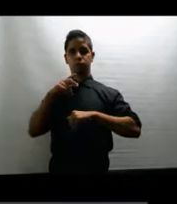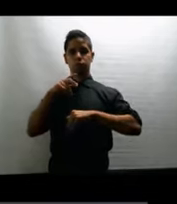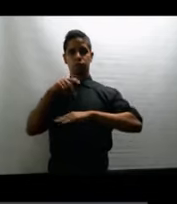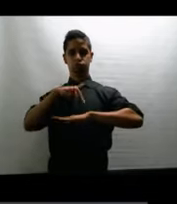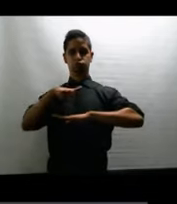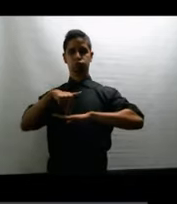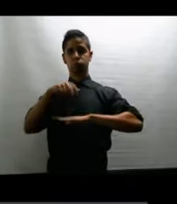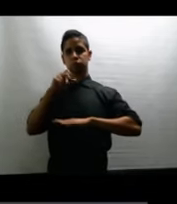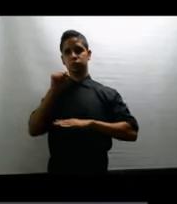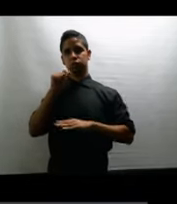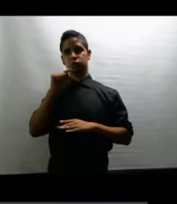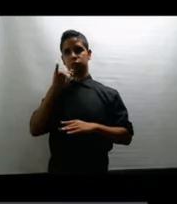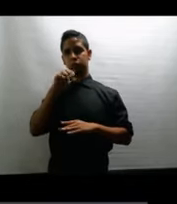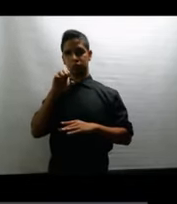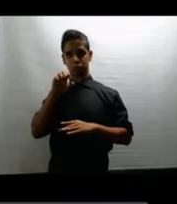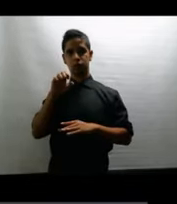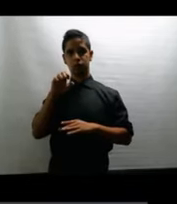público a cantar y yo estaba